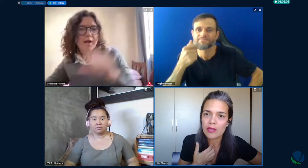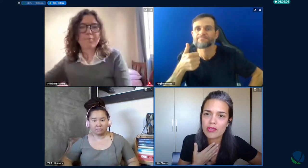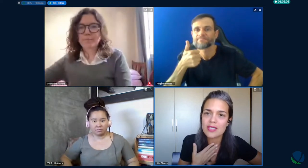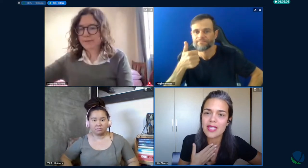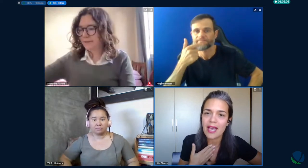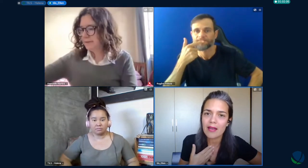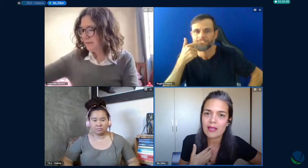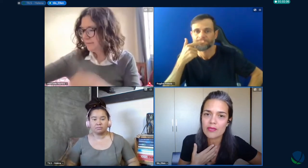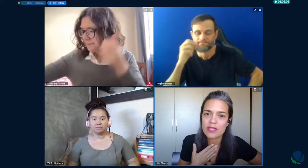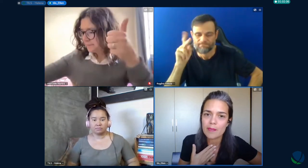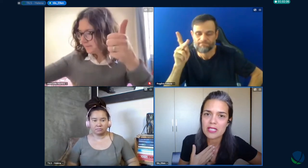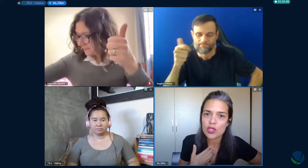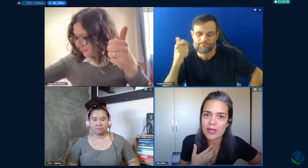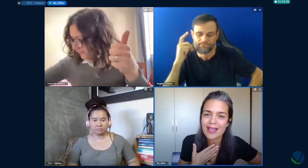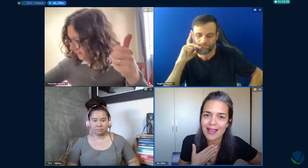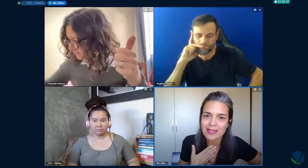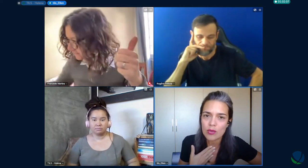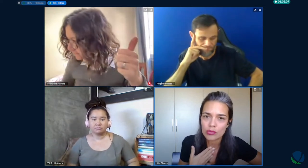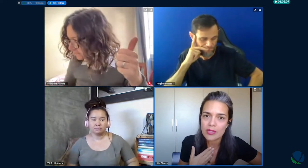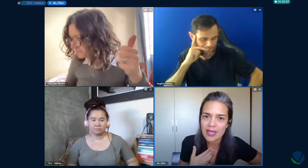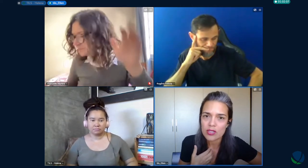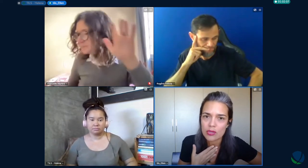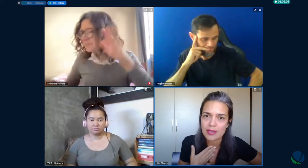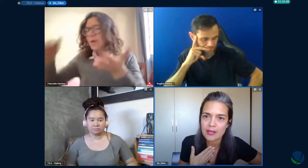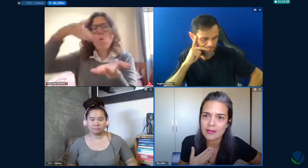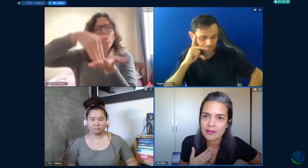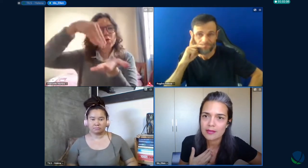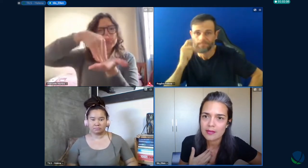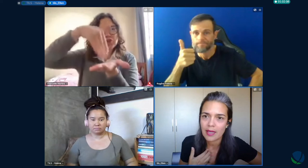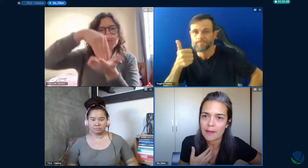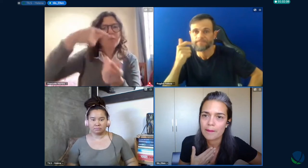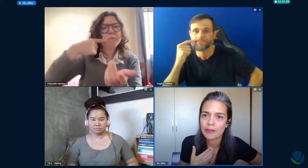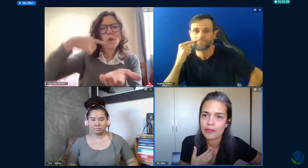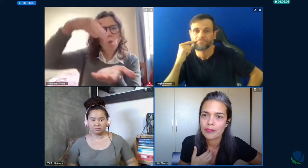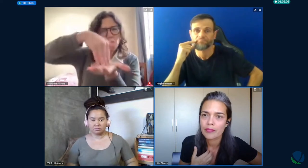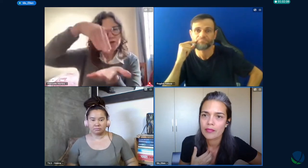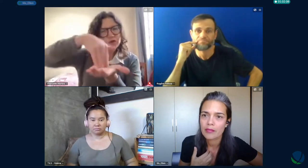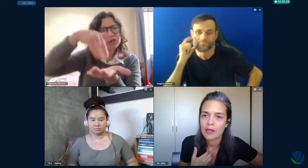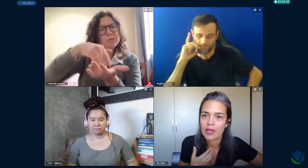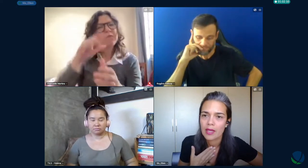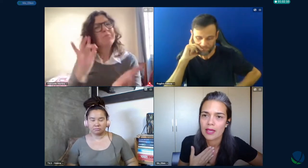trabalho, que você pesquisou em cada um dos sites do Detran, tá?